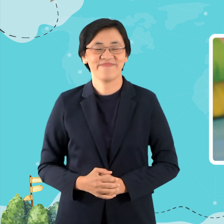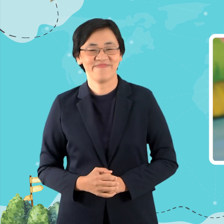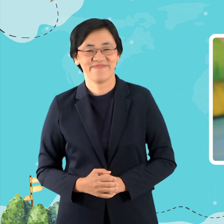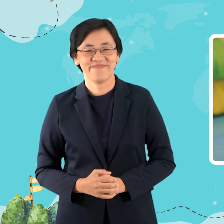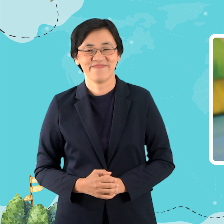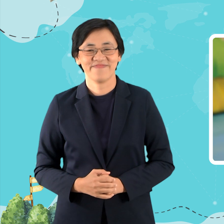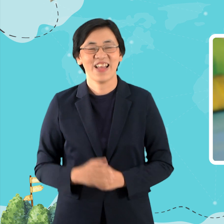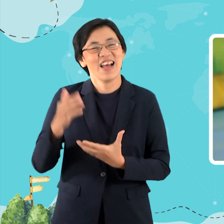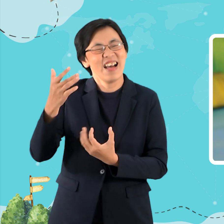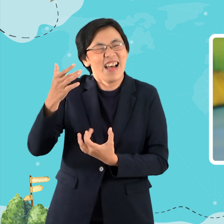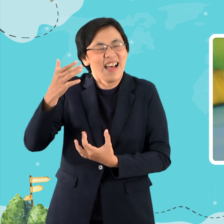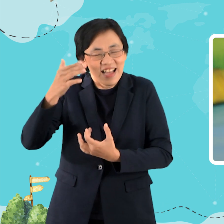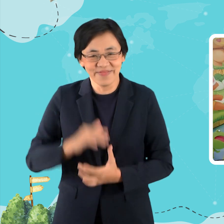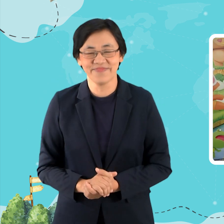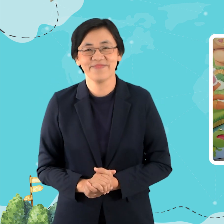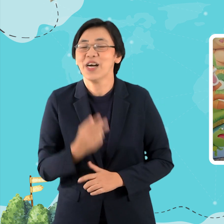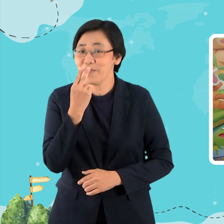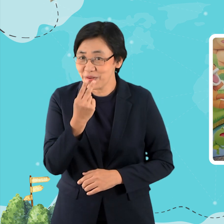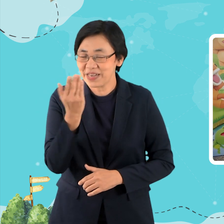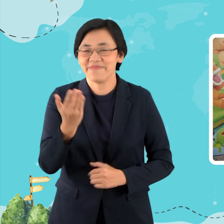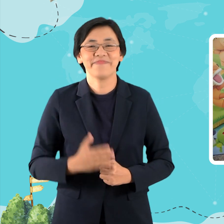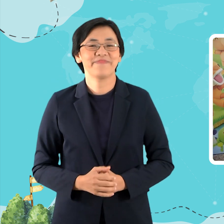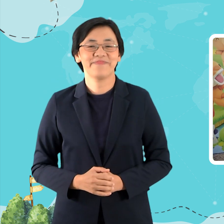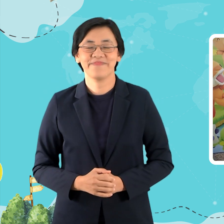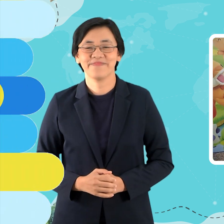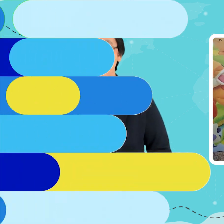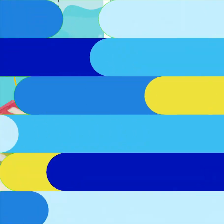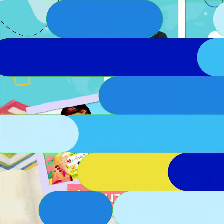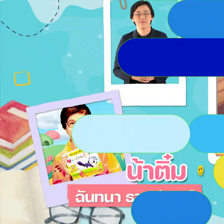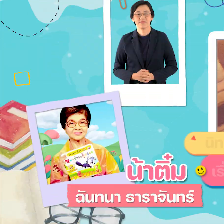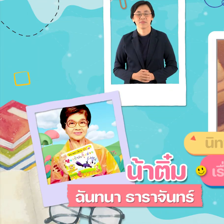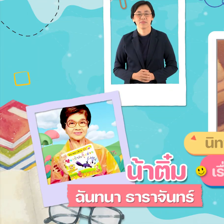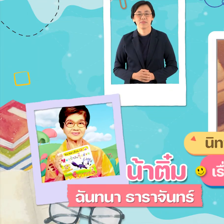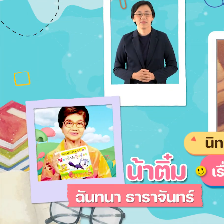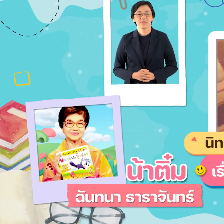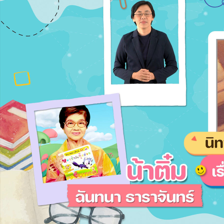า โอ้โหเราไปชมกันเลย